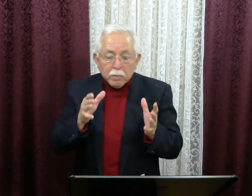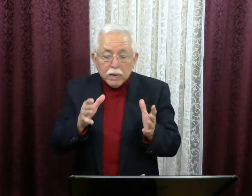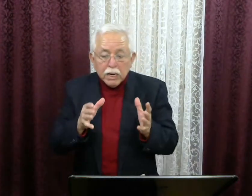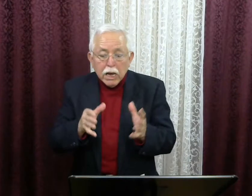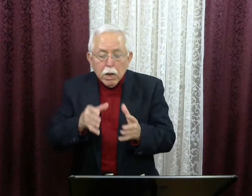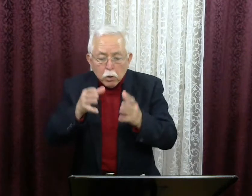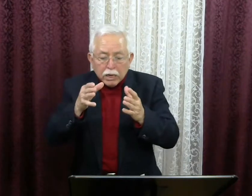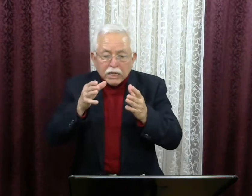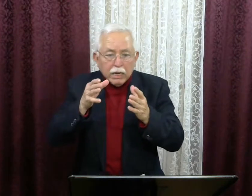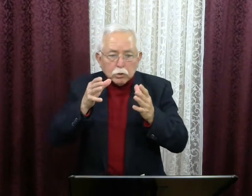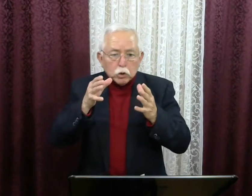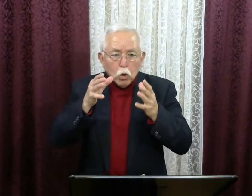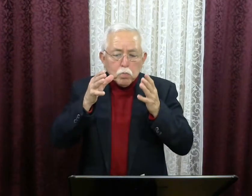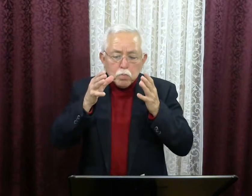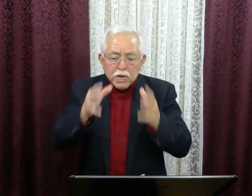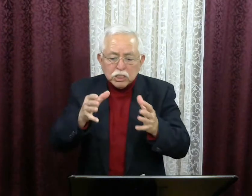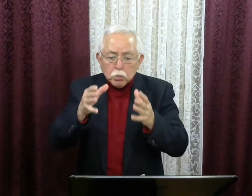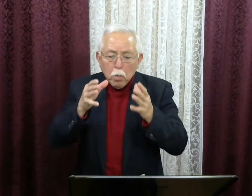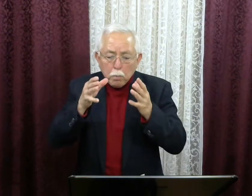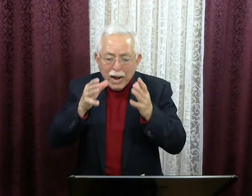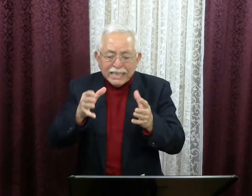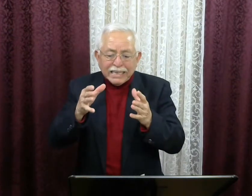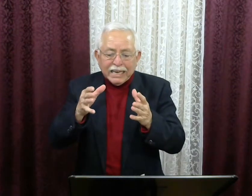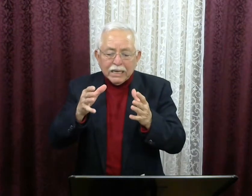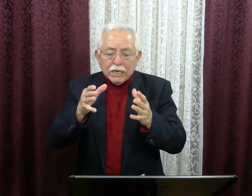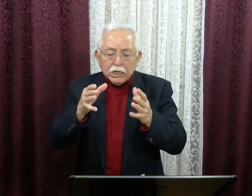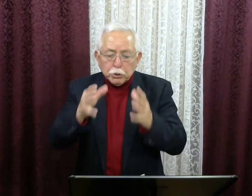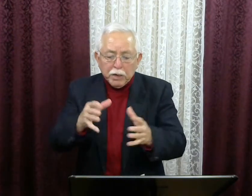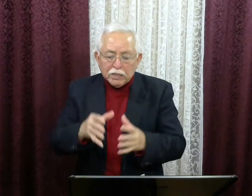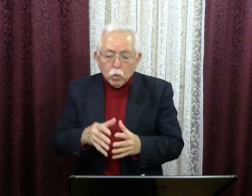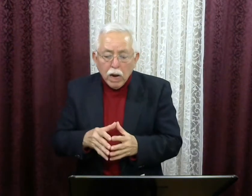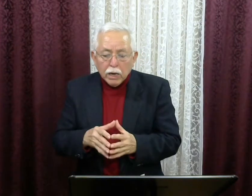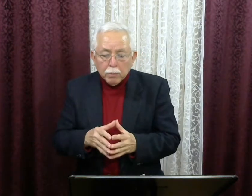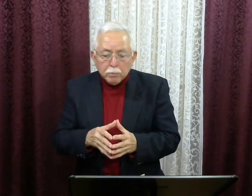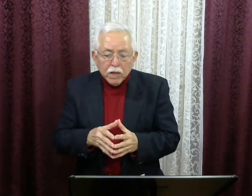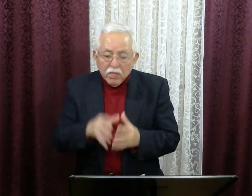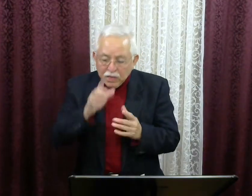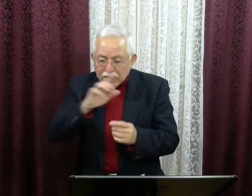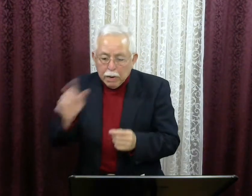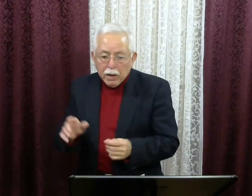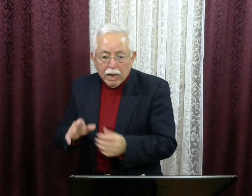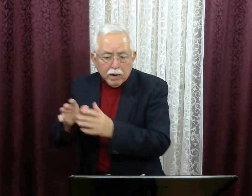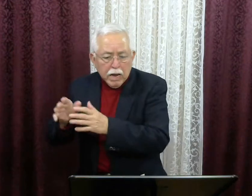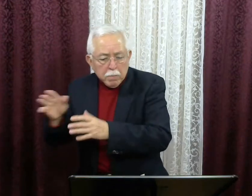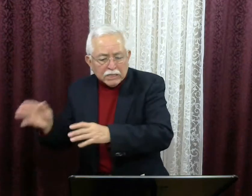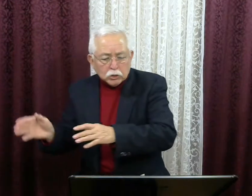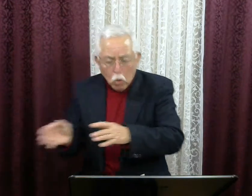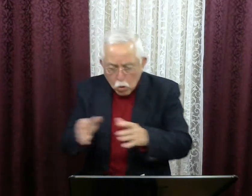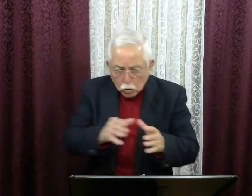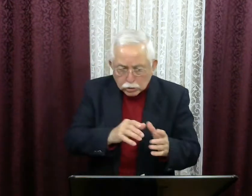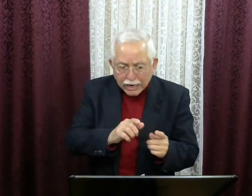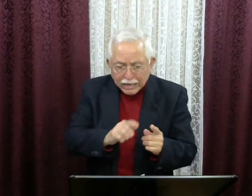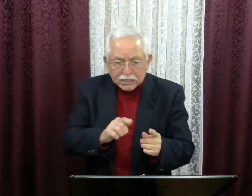familia porque tenemos un mismo Padre espiritual. Dice la palabra, más todos los que le